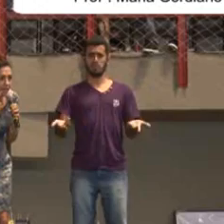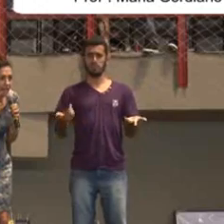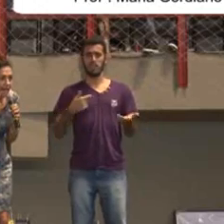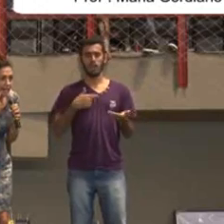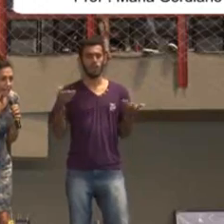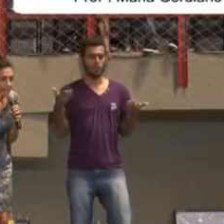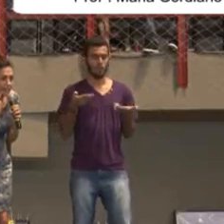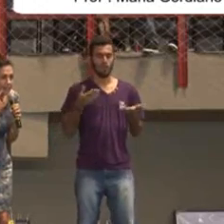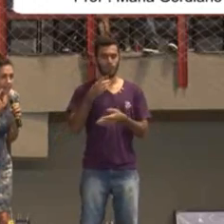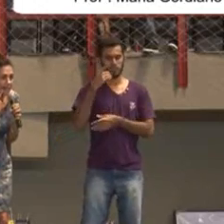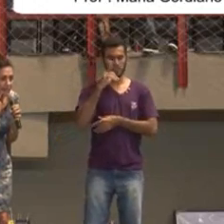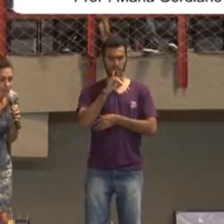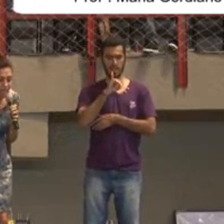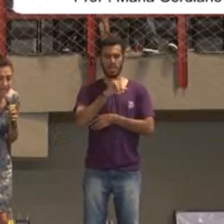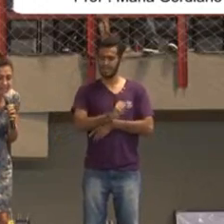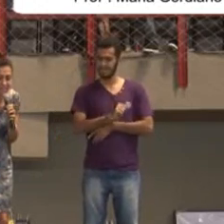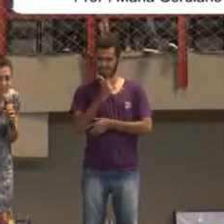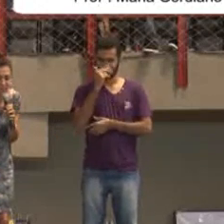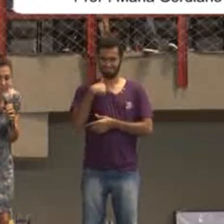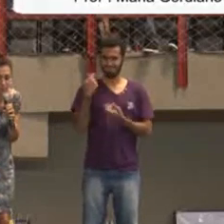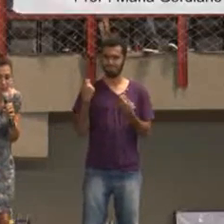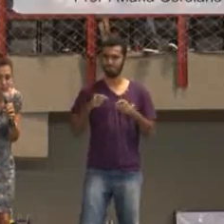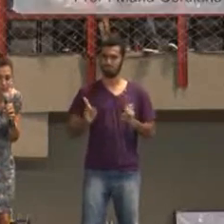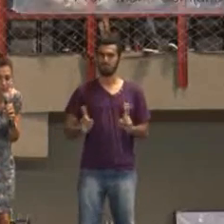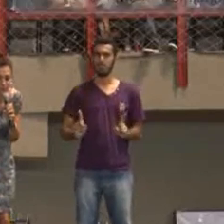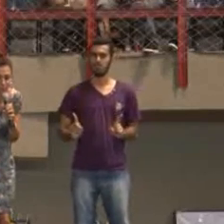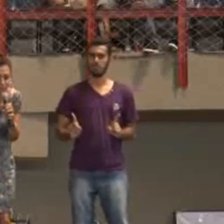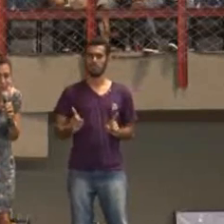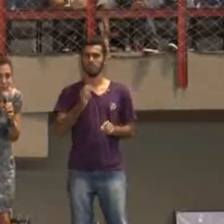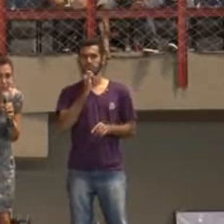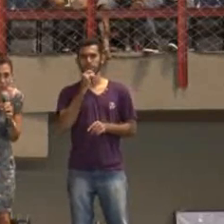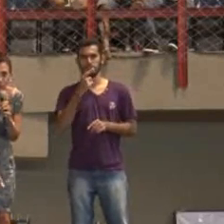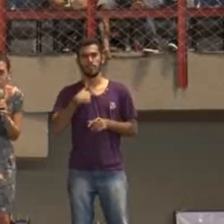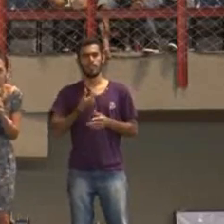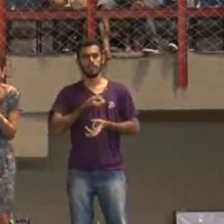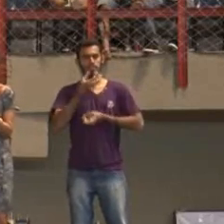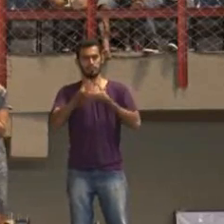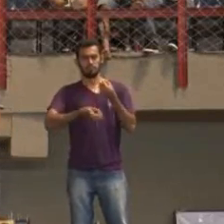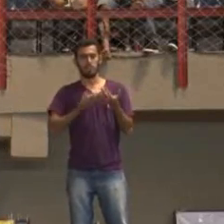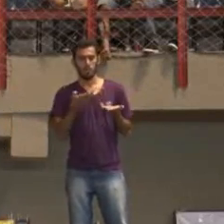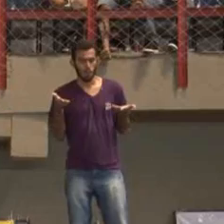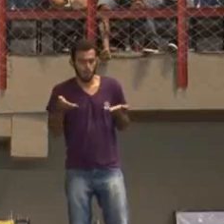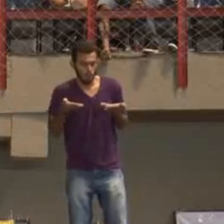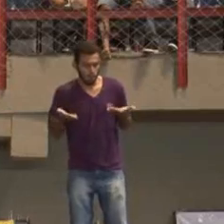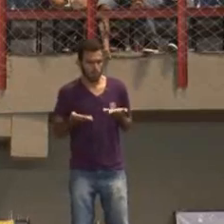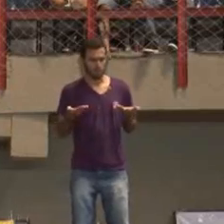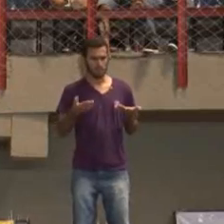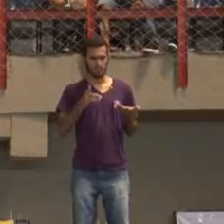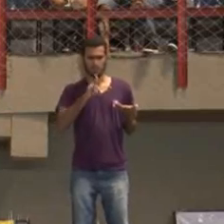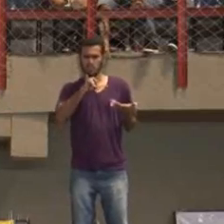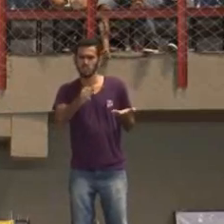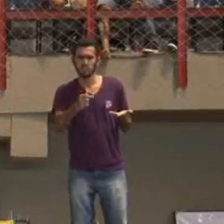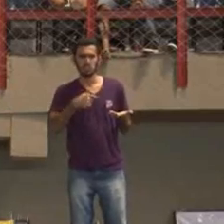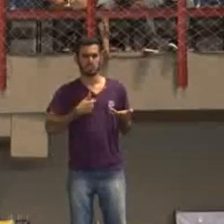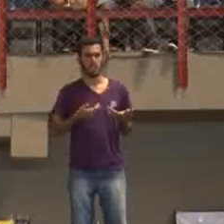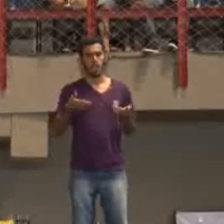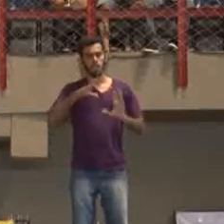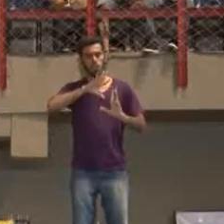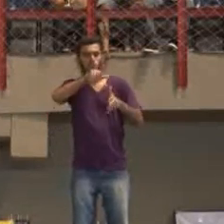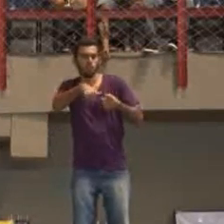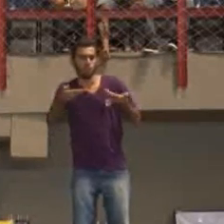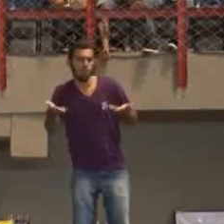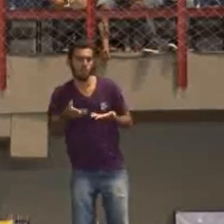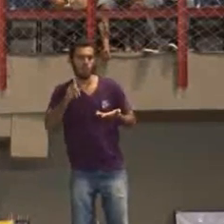de oralidade. Essas expressões, hoje em dia, nos dias de hoje, no mundo de hoje, são expressões normalmente que nós